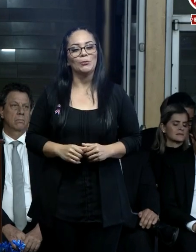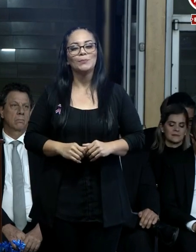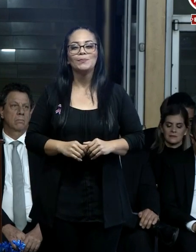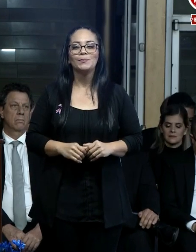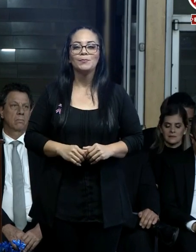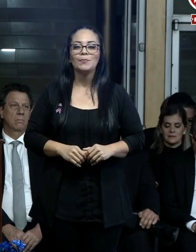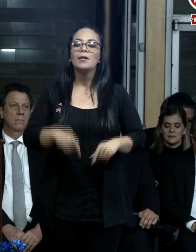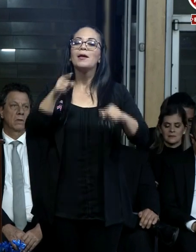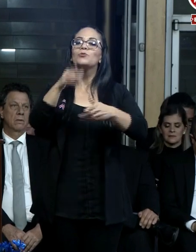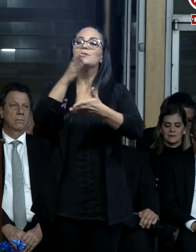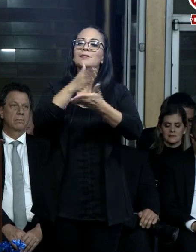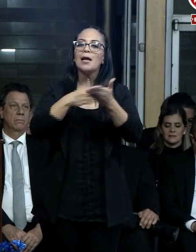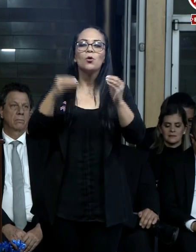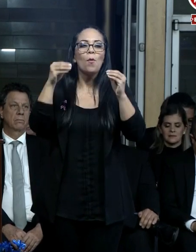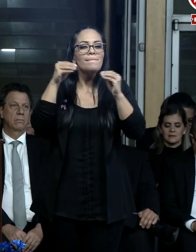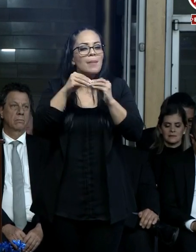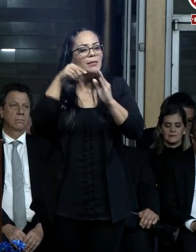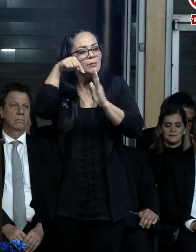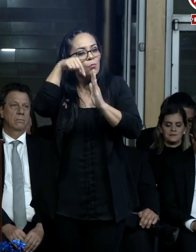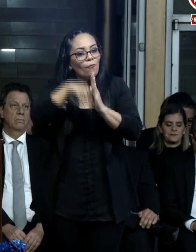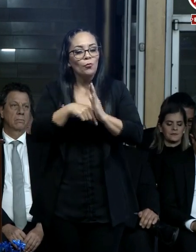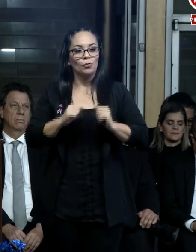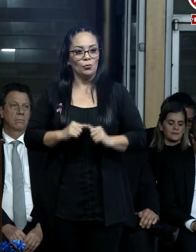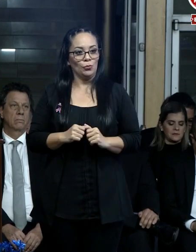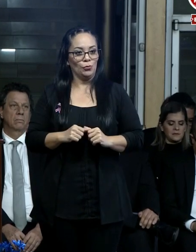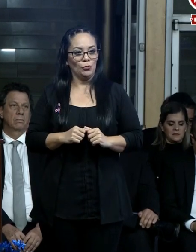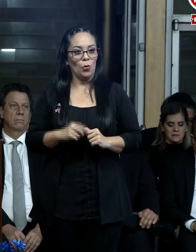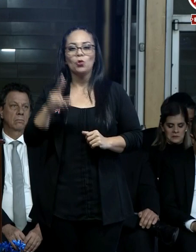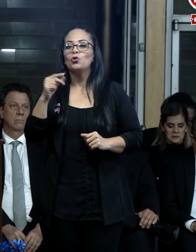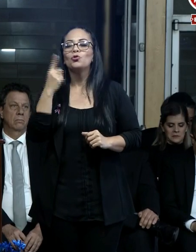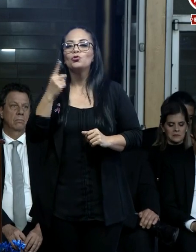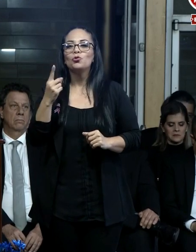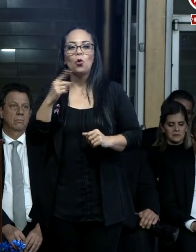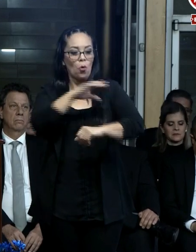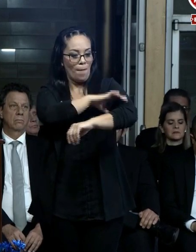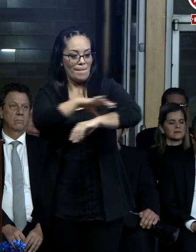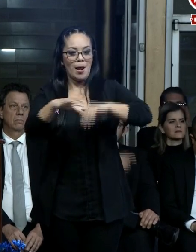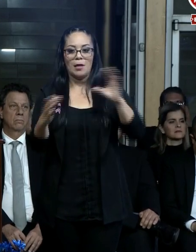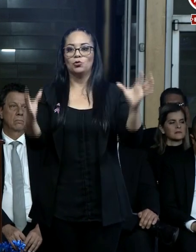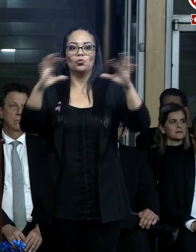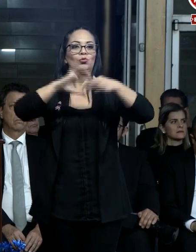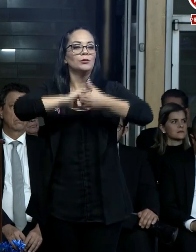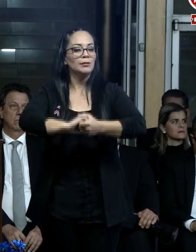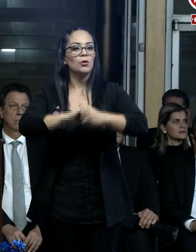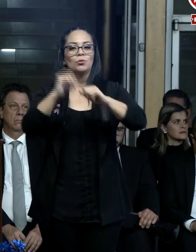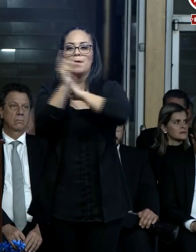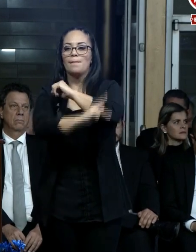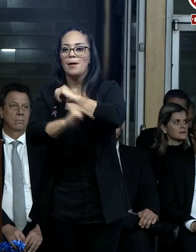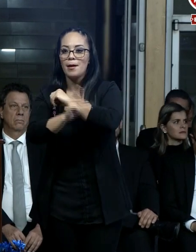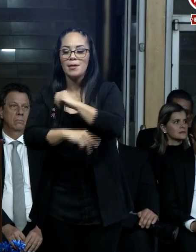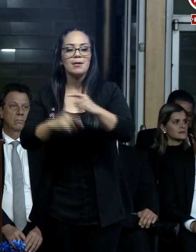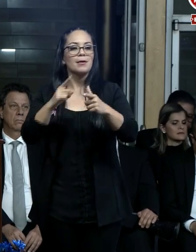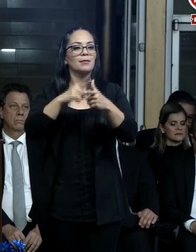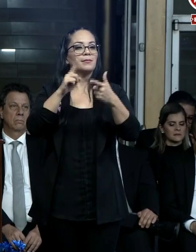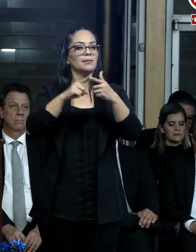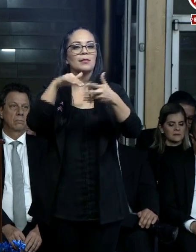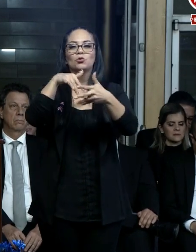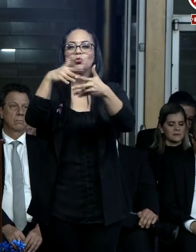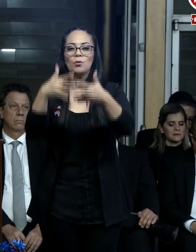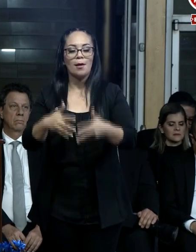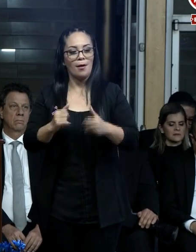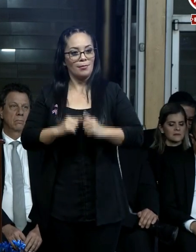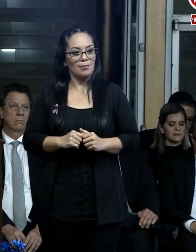Es algo que va más allá de los brazos unidos entre naciones y estudiantes,